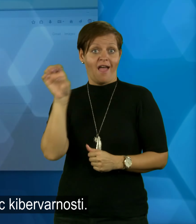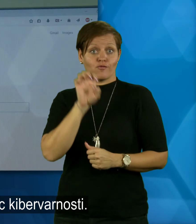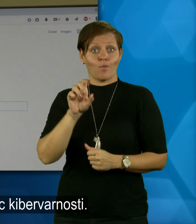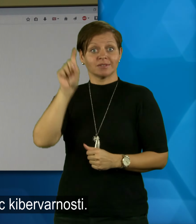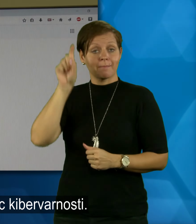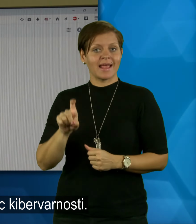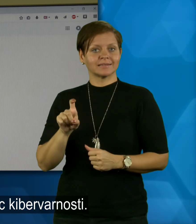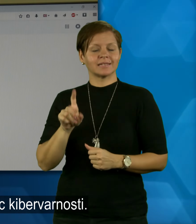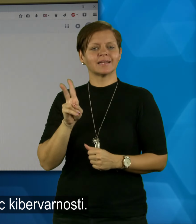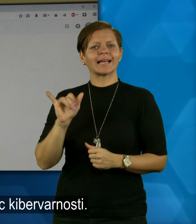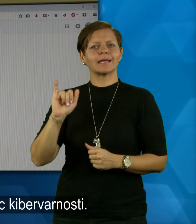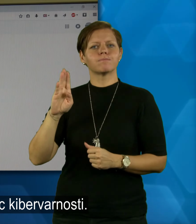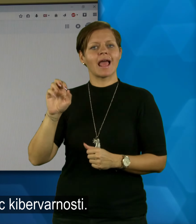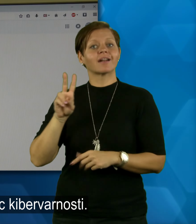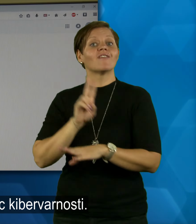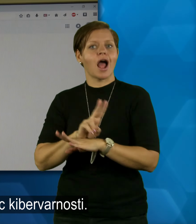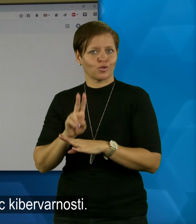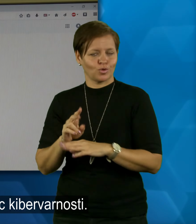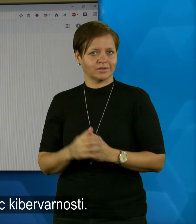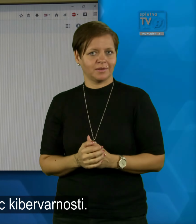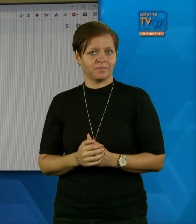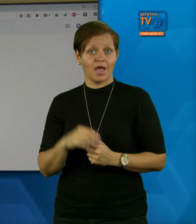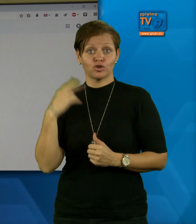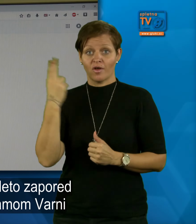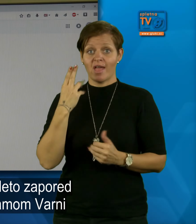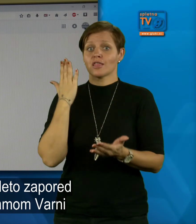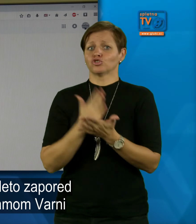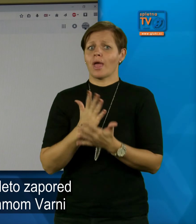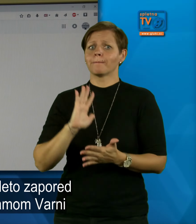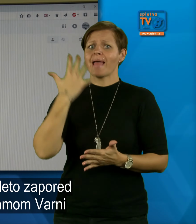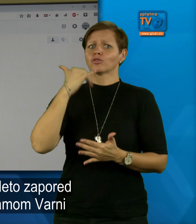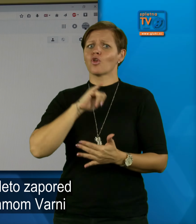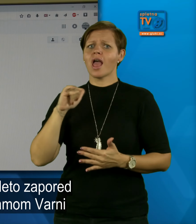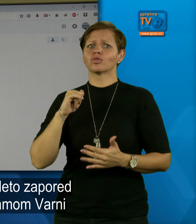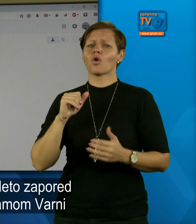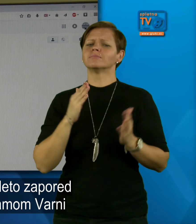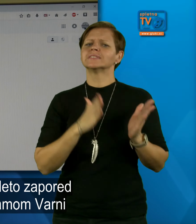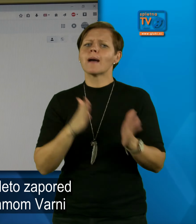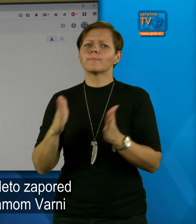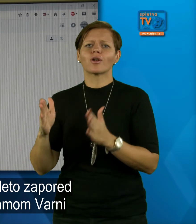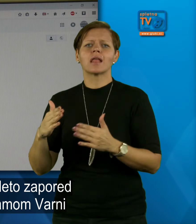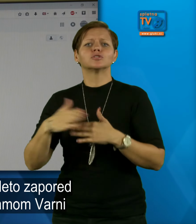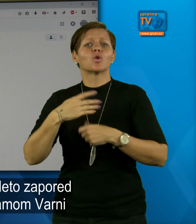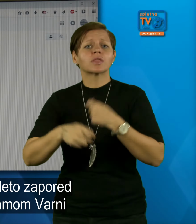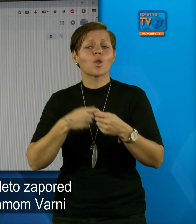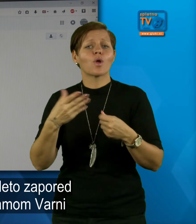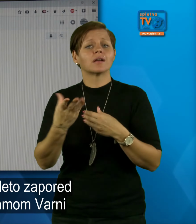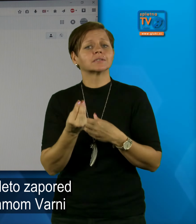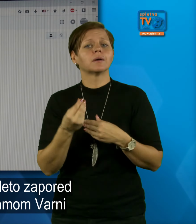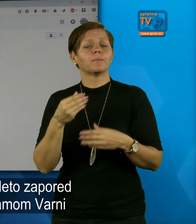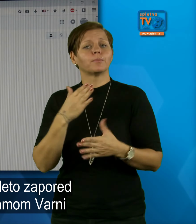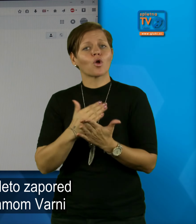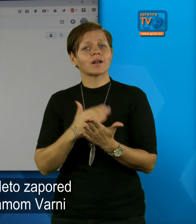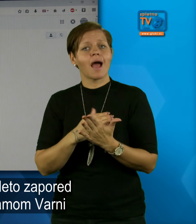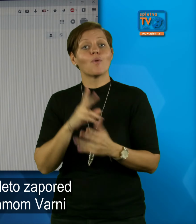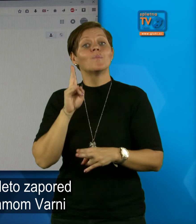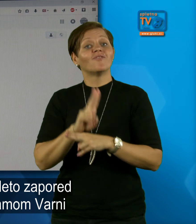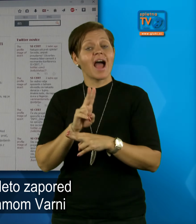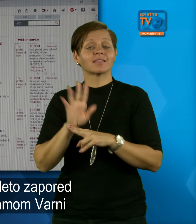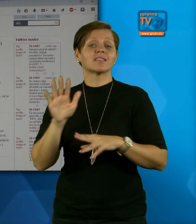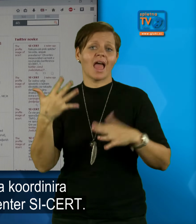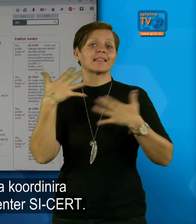To je Evropski mesec kibervarnosti. Slovenija že 5. leto zapored sodeluje s programom Varni